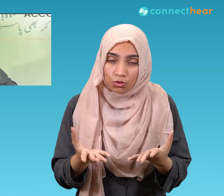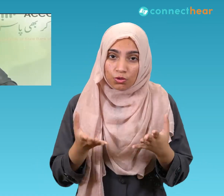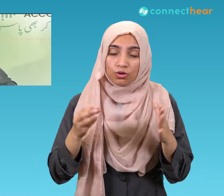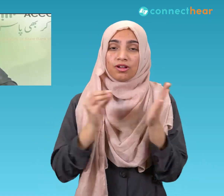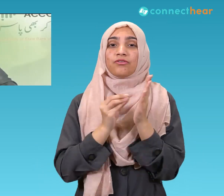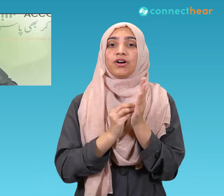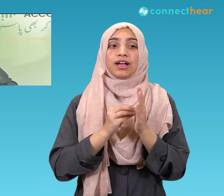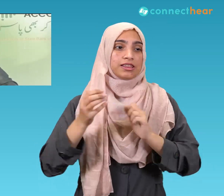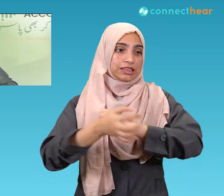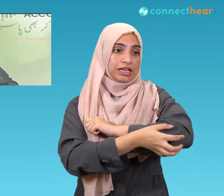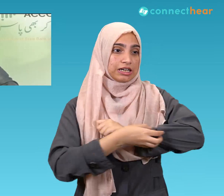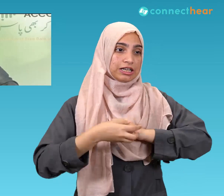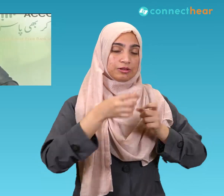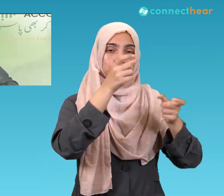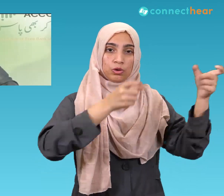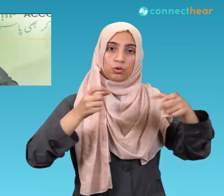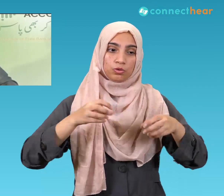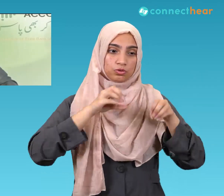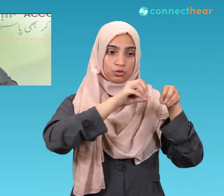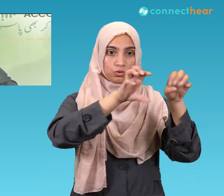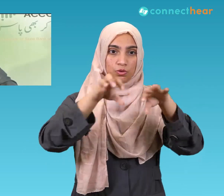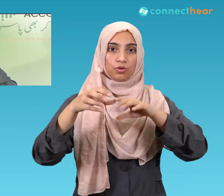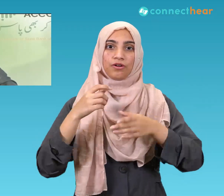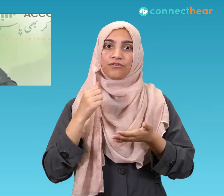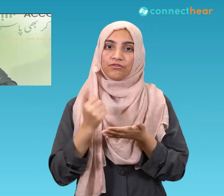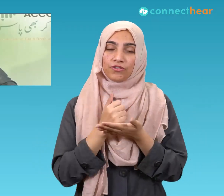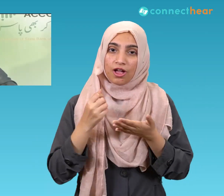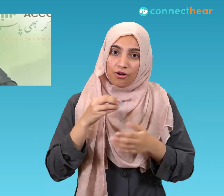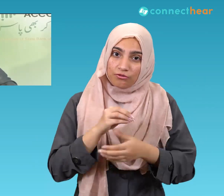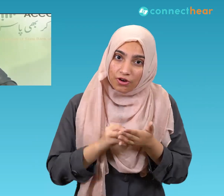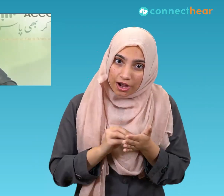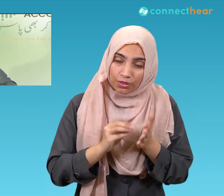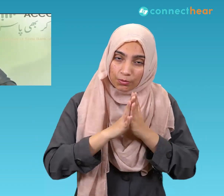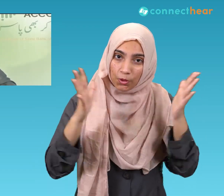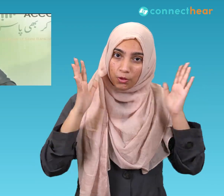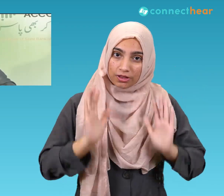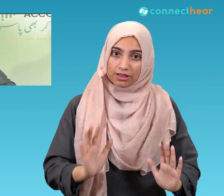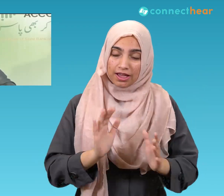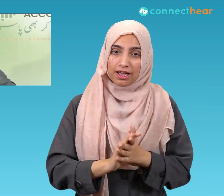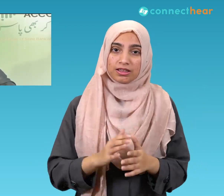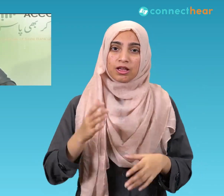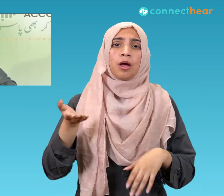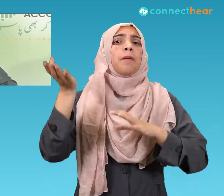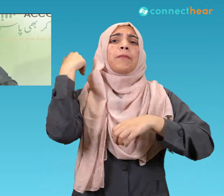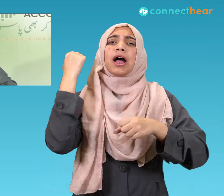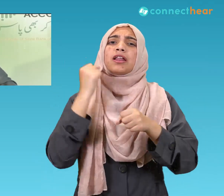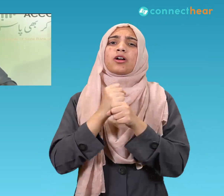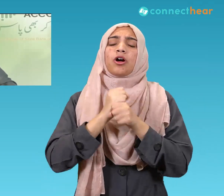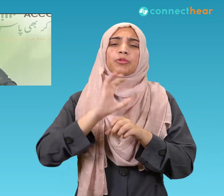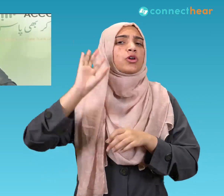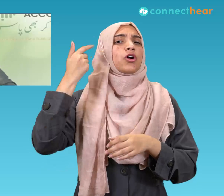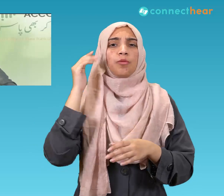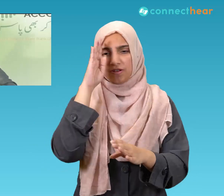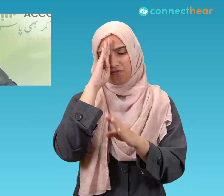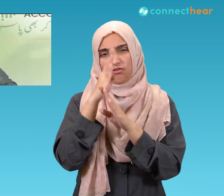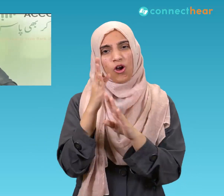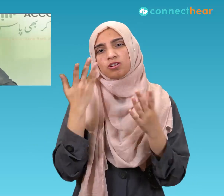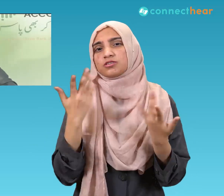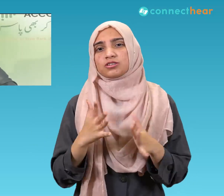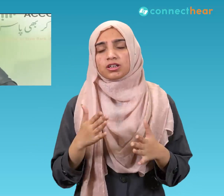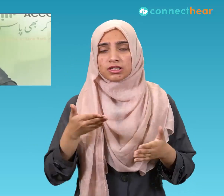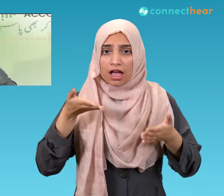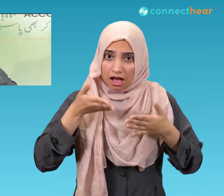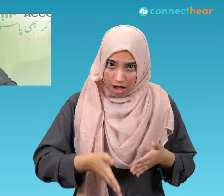تک ہماری گورنمنٹس نے کبھی بھی توجہ نہیں دی. ایلیٹسٹ ایک ایلیٹ کیپچر, ایک چھوٹے سے طبقے کے لیے